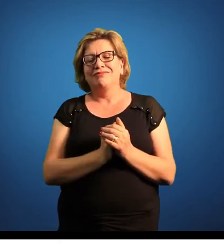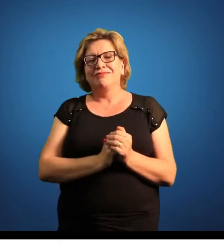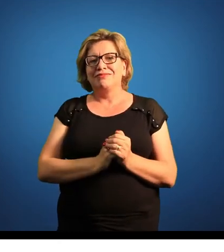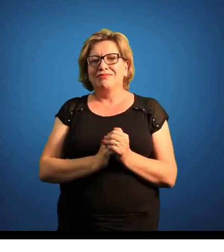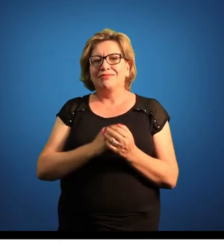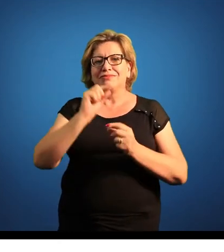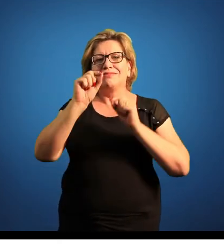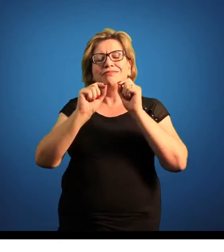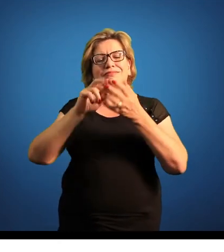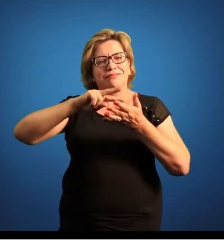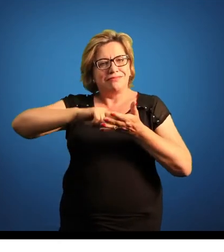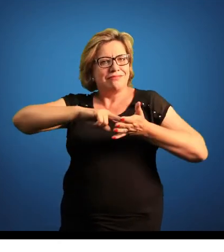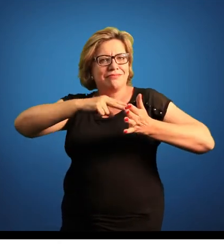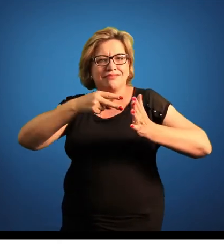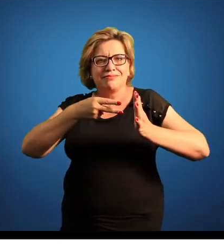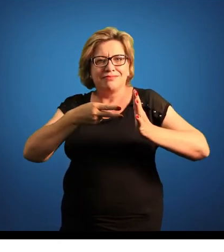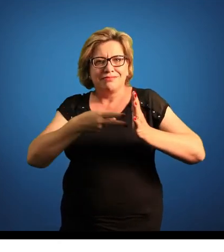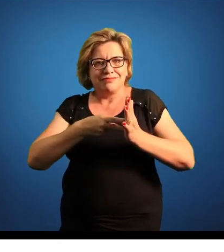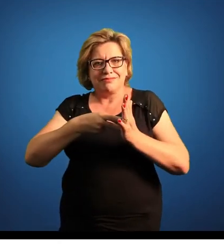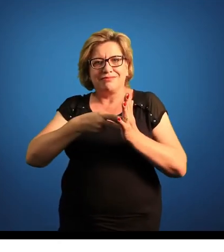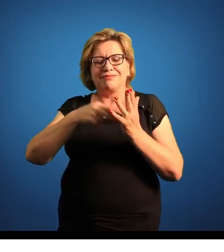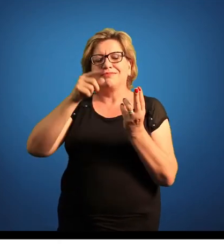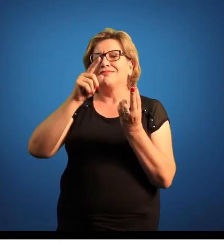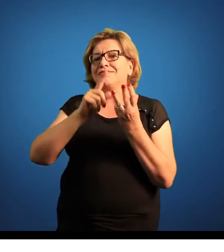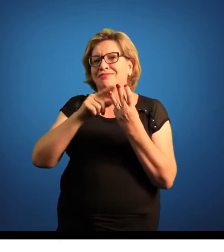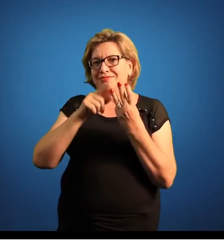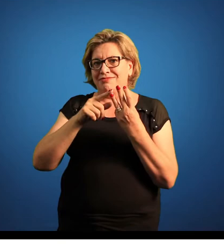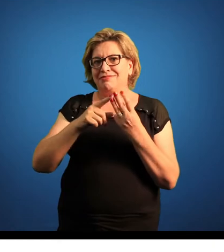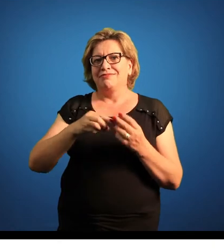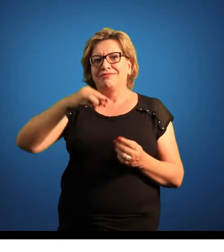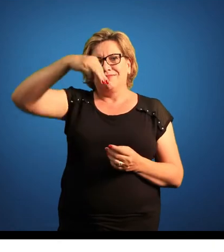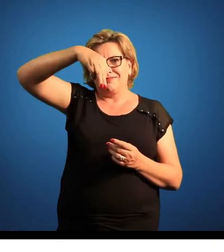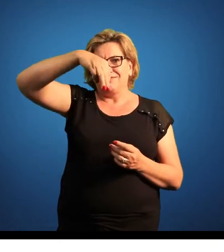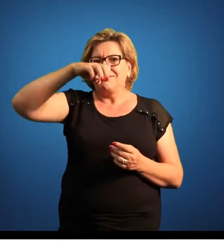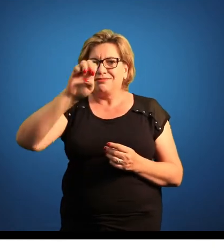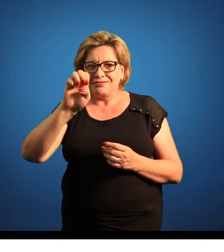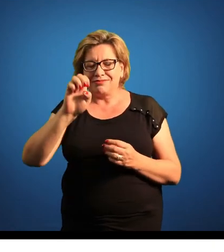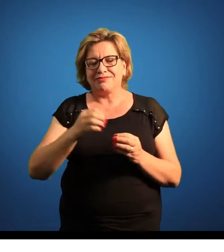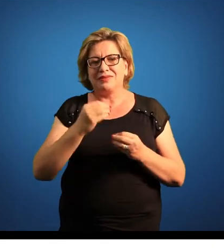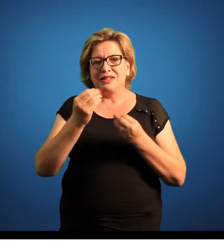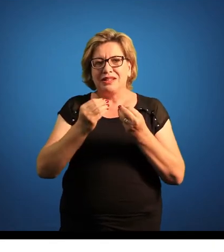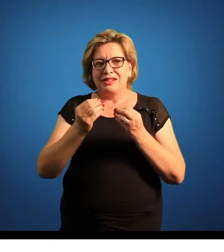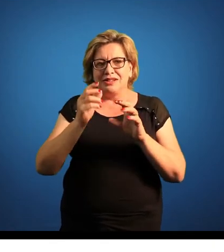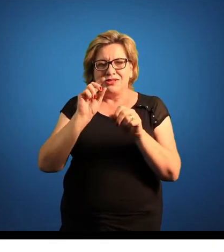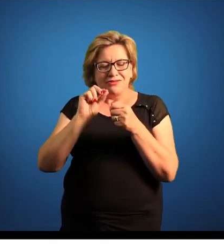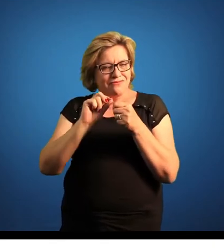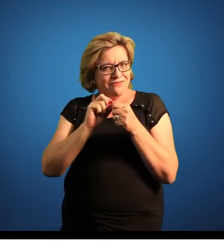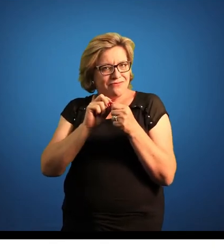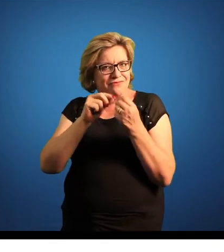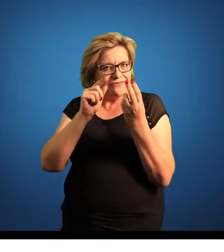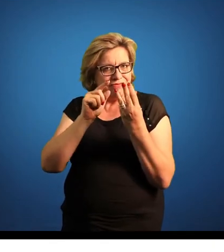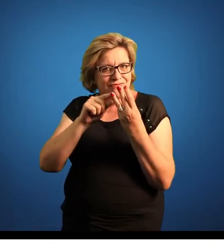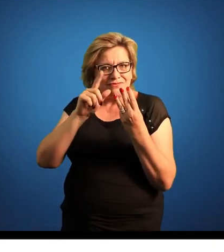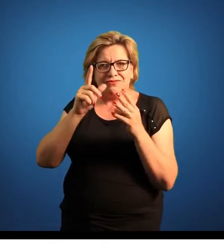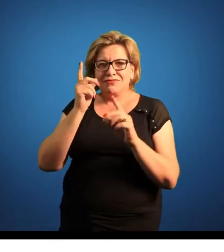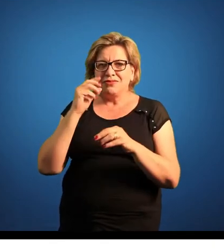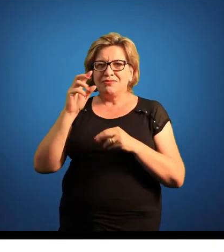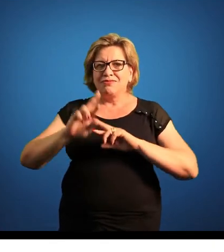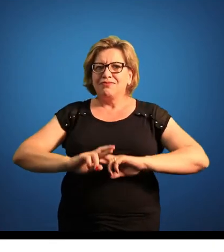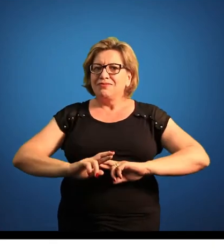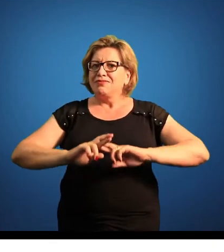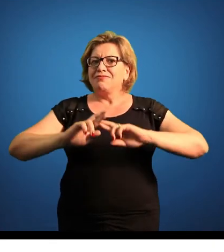O que que vem a ser mediana? A mediana, para ser calculada,